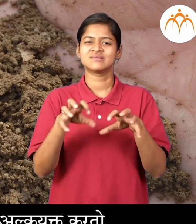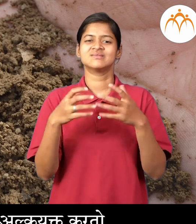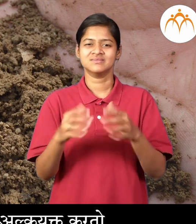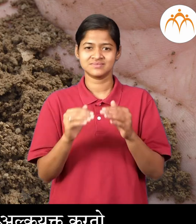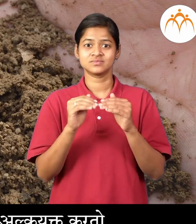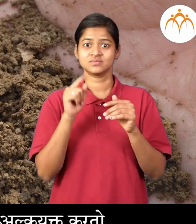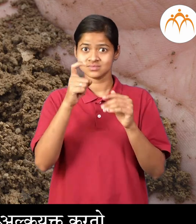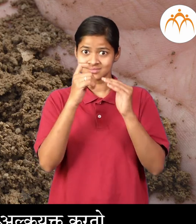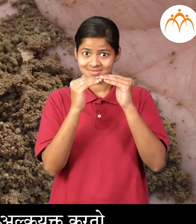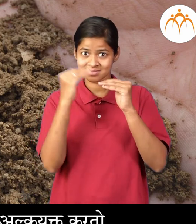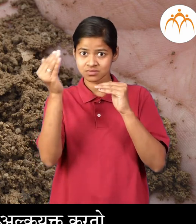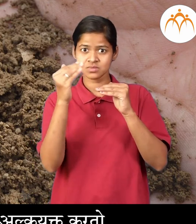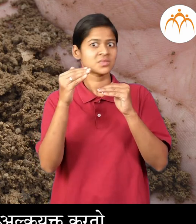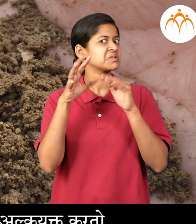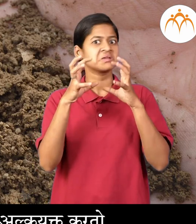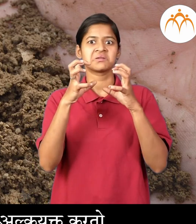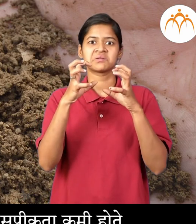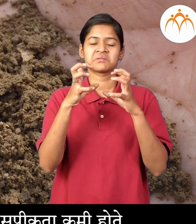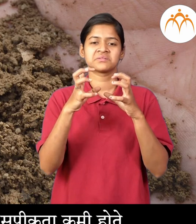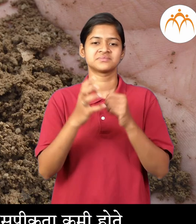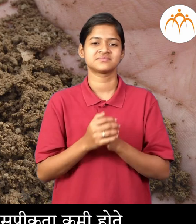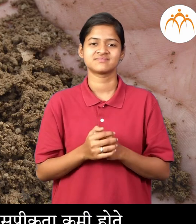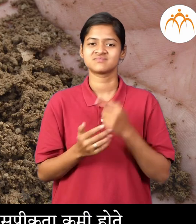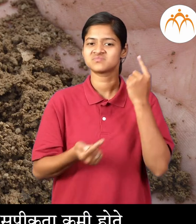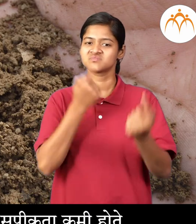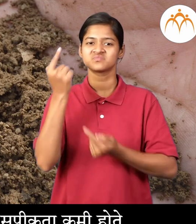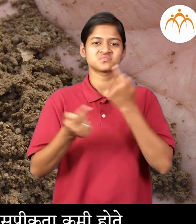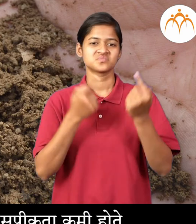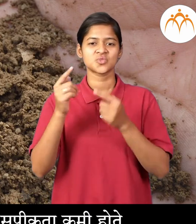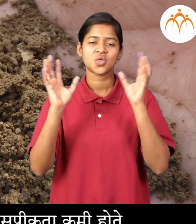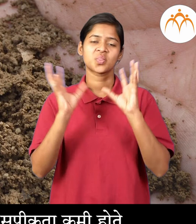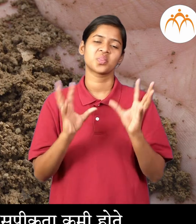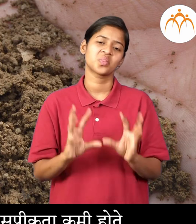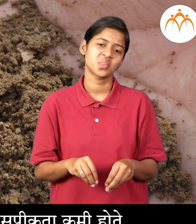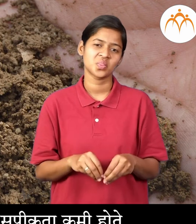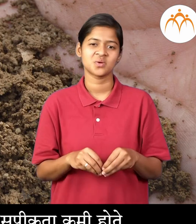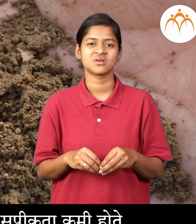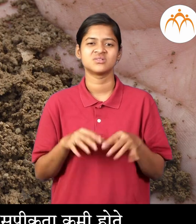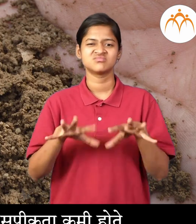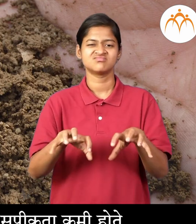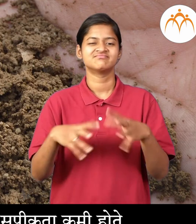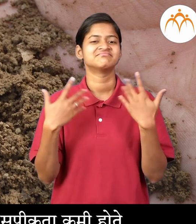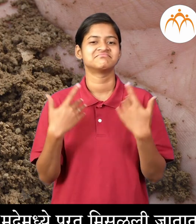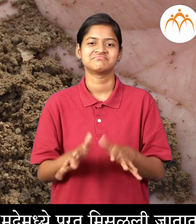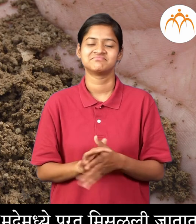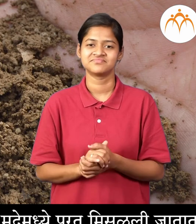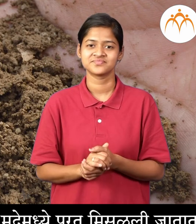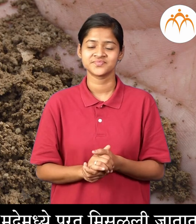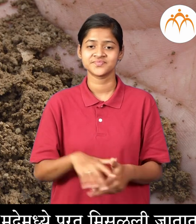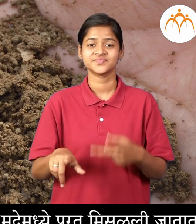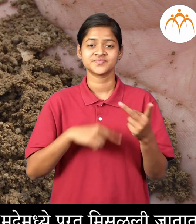सामू मृदेला अलक युक्त करतो। अशी मृदा नापीक होते। तीची सूपीकता कमी होते। 2.